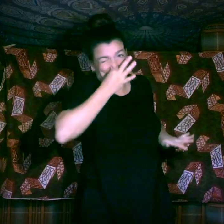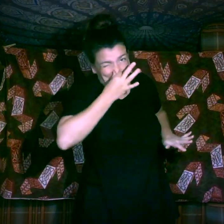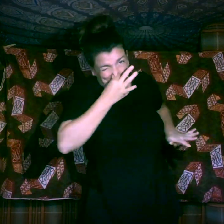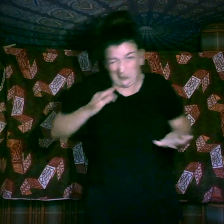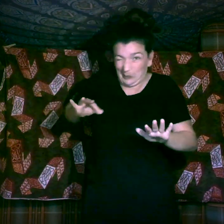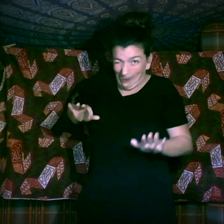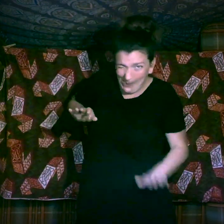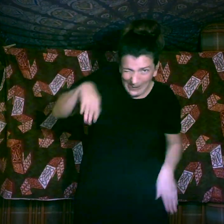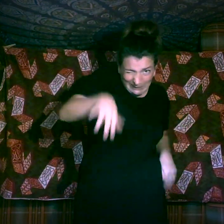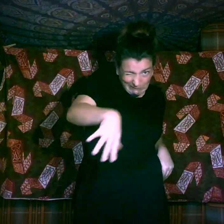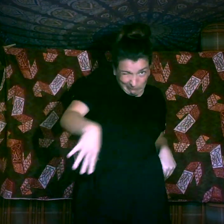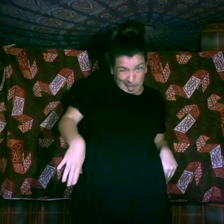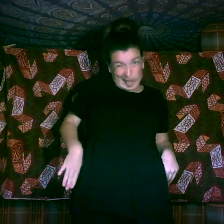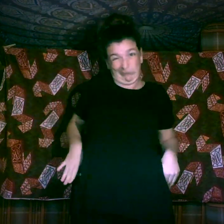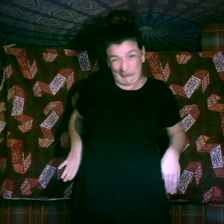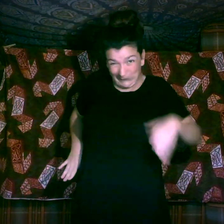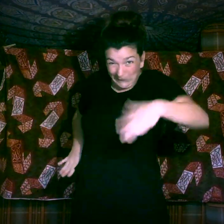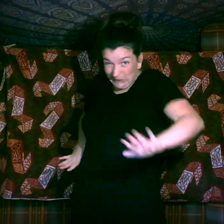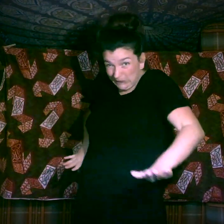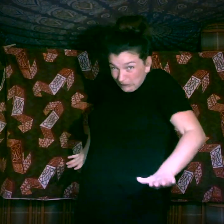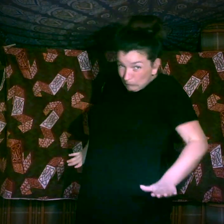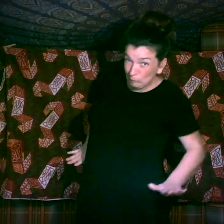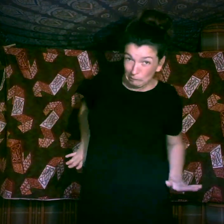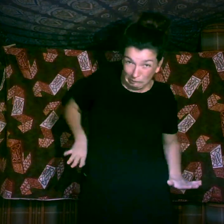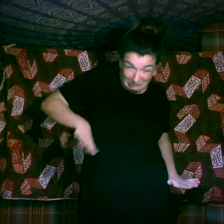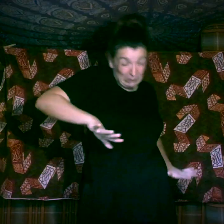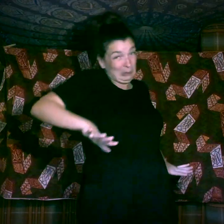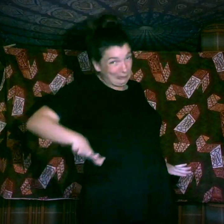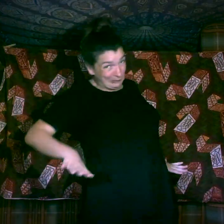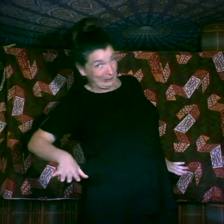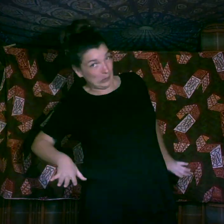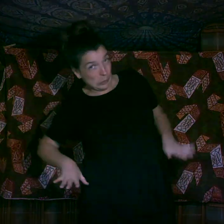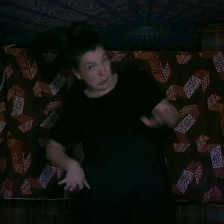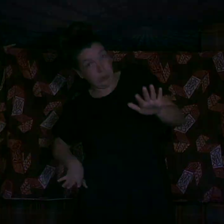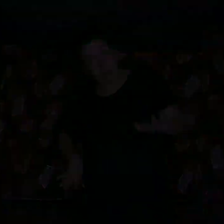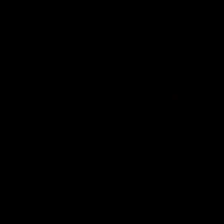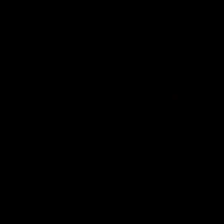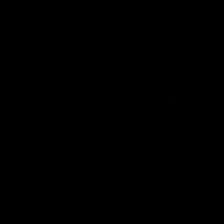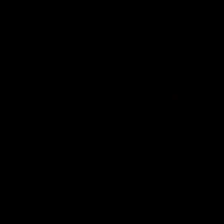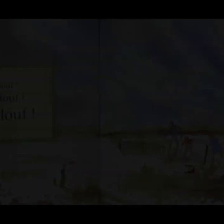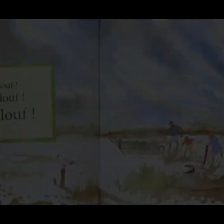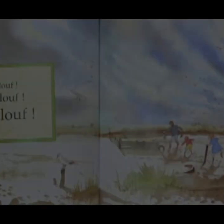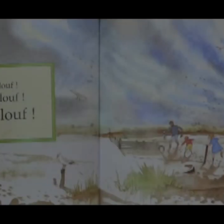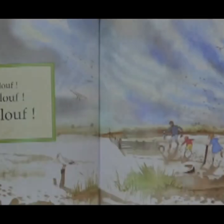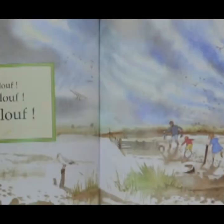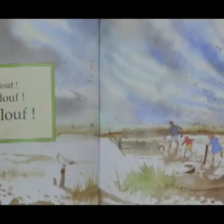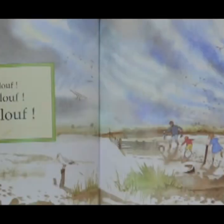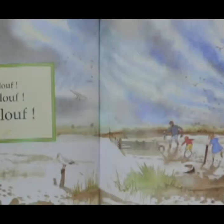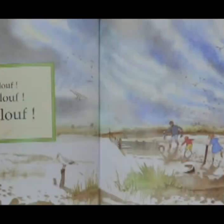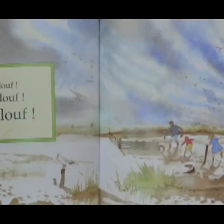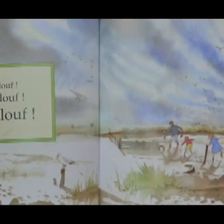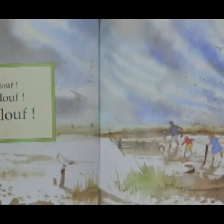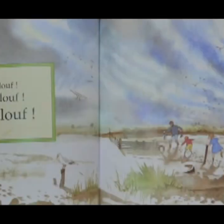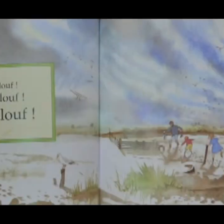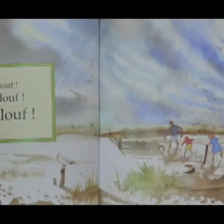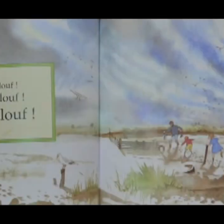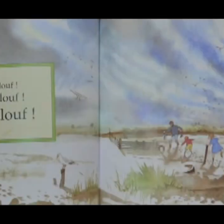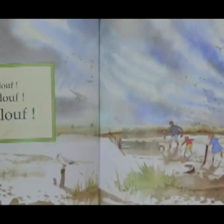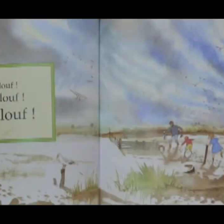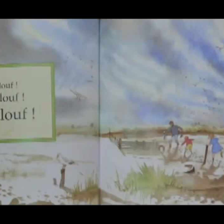Splatch, splouf, plaf, plouf, plaf, plouf.